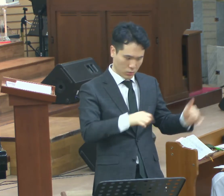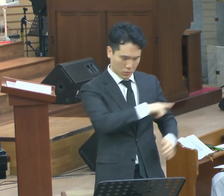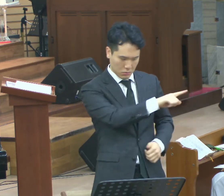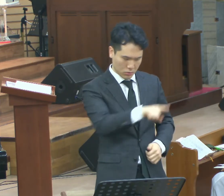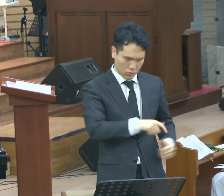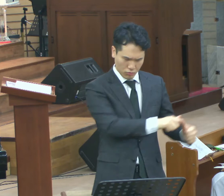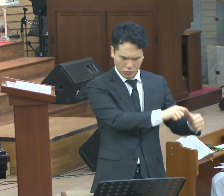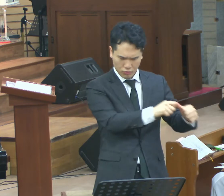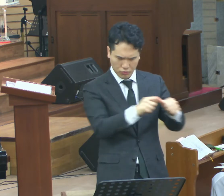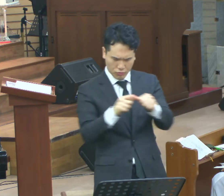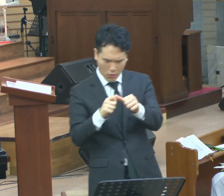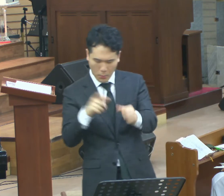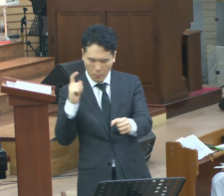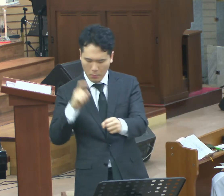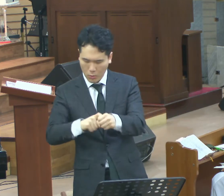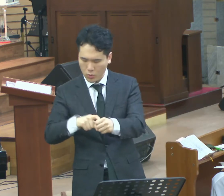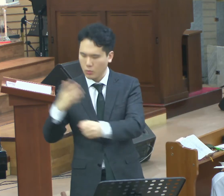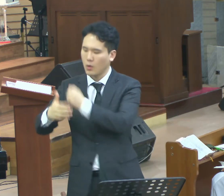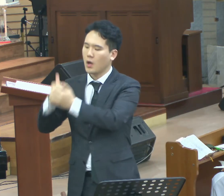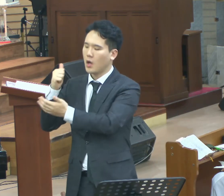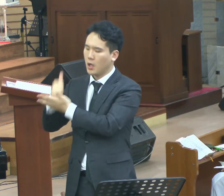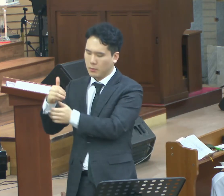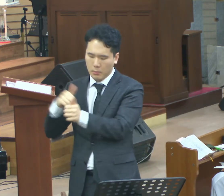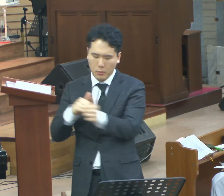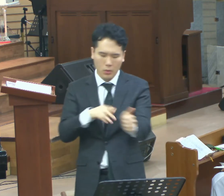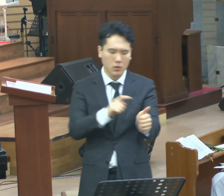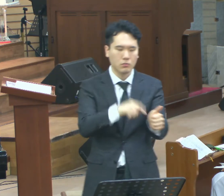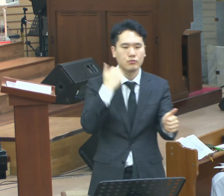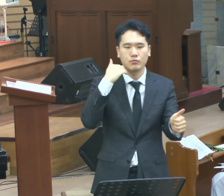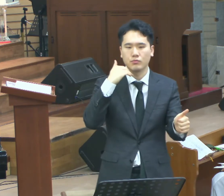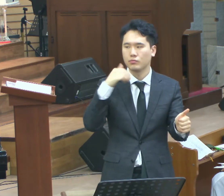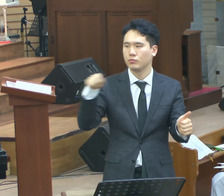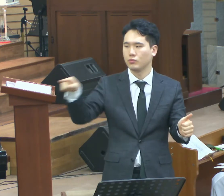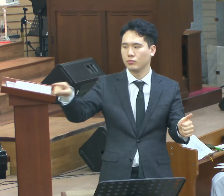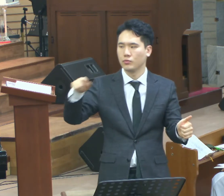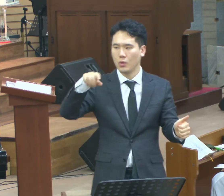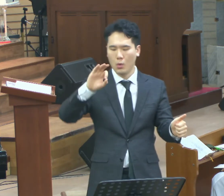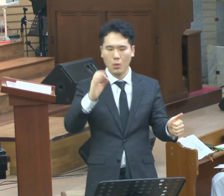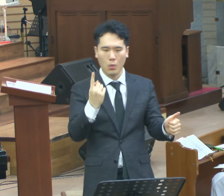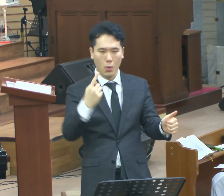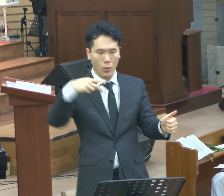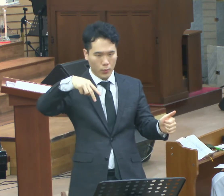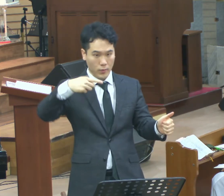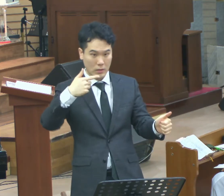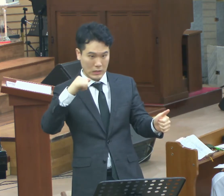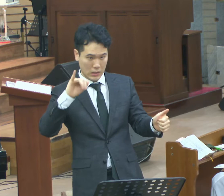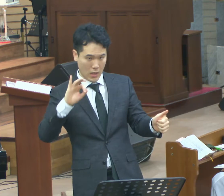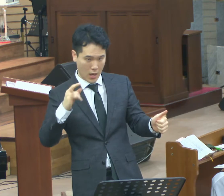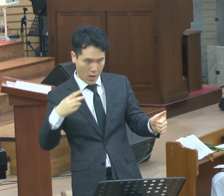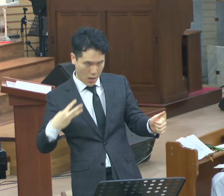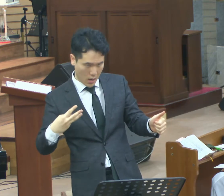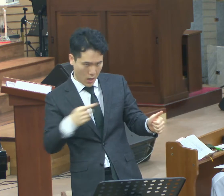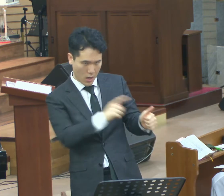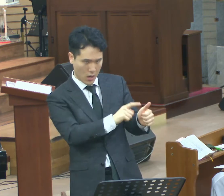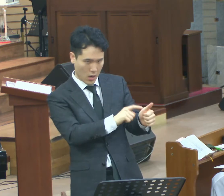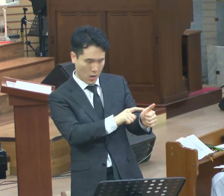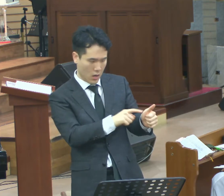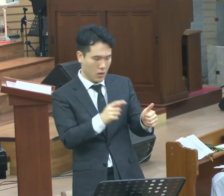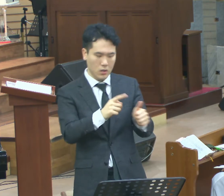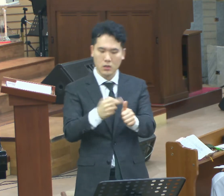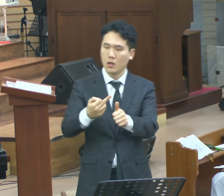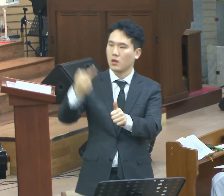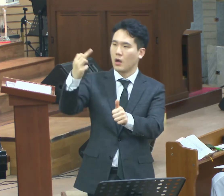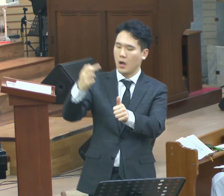받았어요. 그리고 40년 동안 평안한 세월을 이어가도록 하는 지도자가 됐어요.